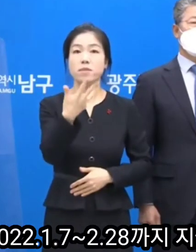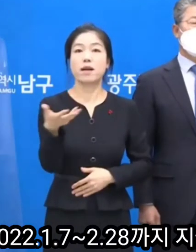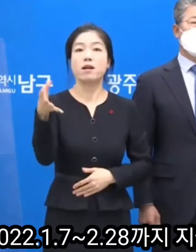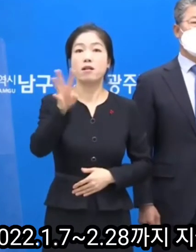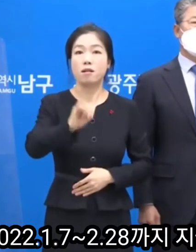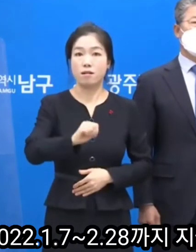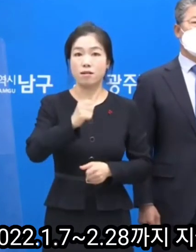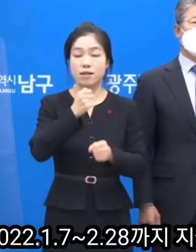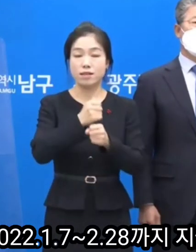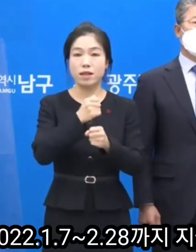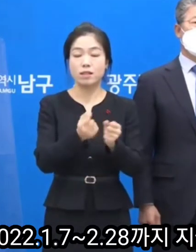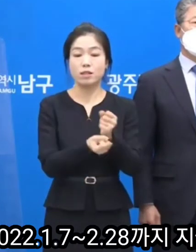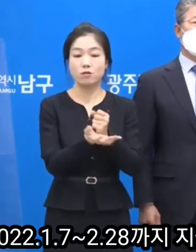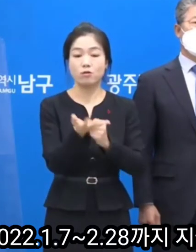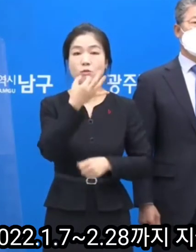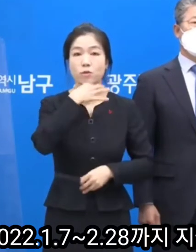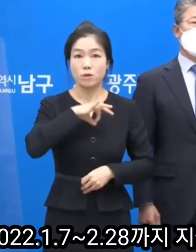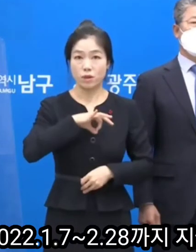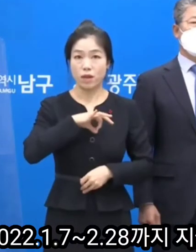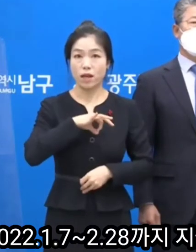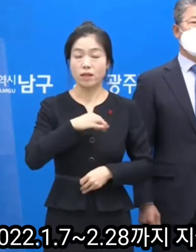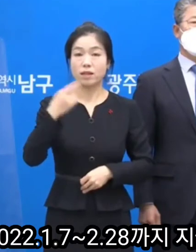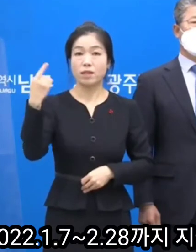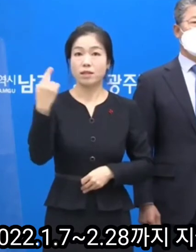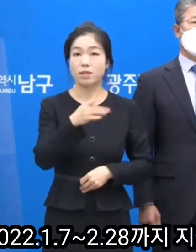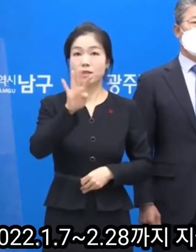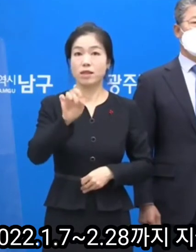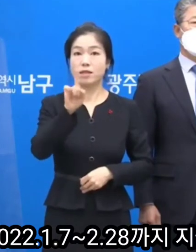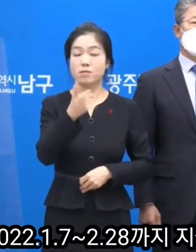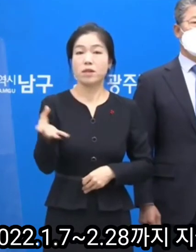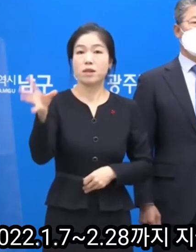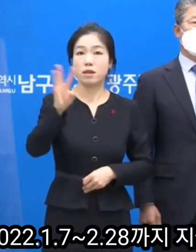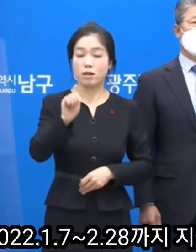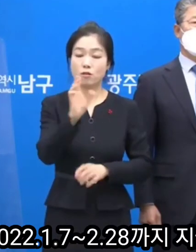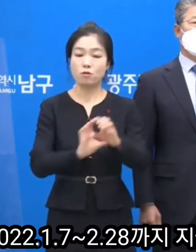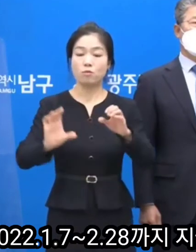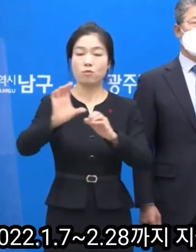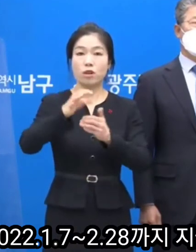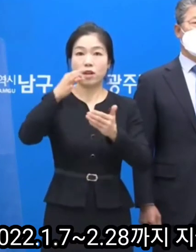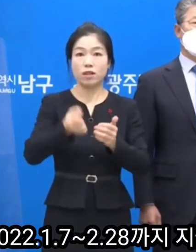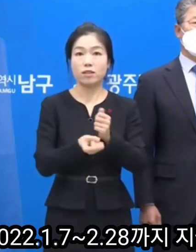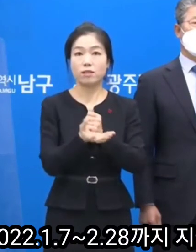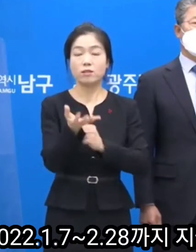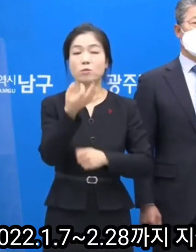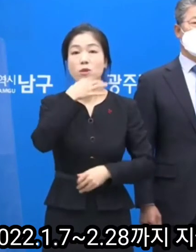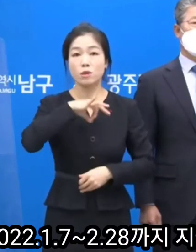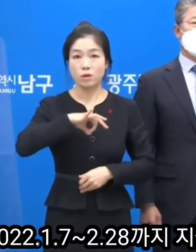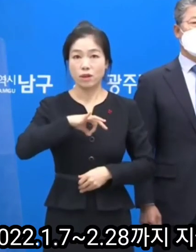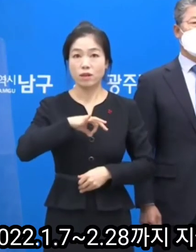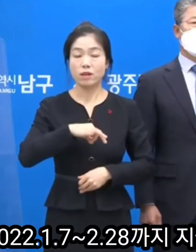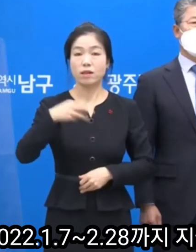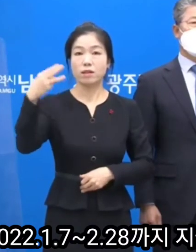1,838억 원의 생산유발효과, 1,041억 원의 부가가치 유발효과,